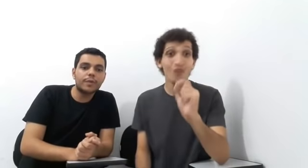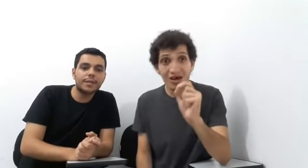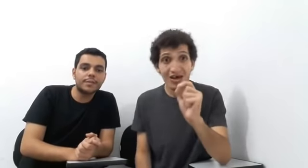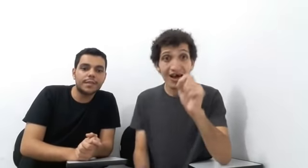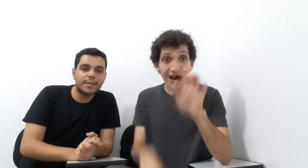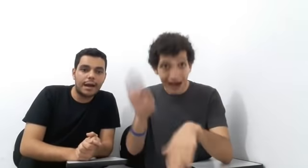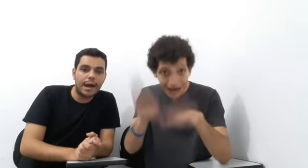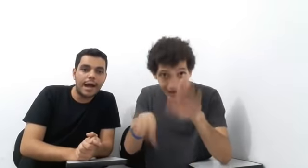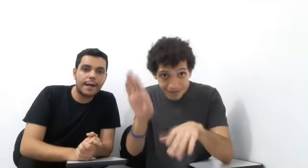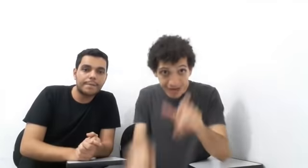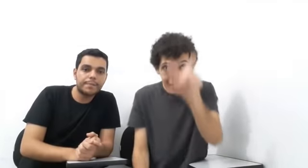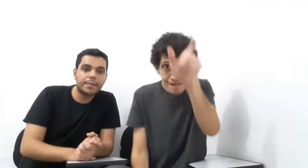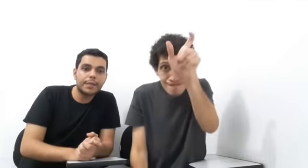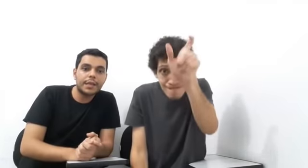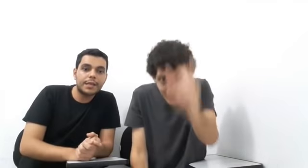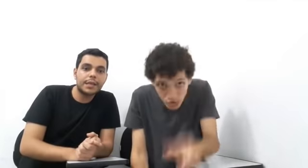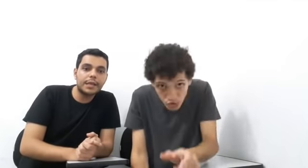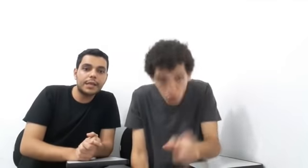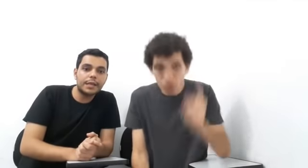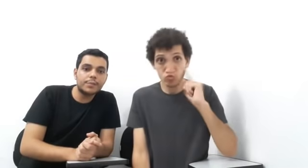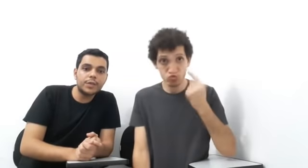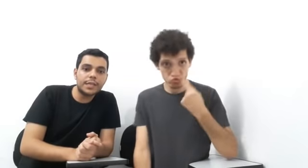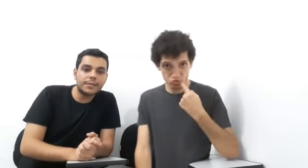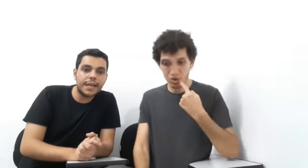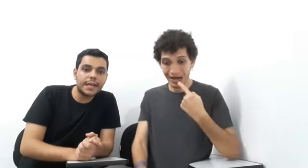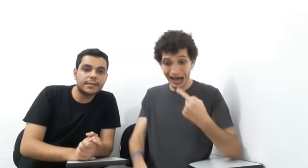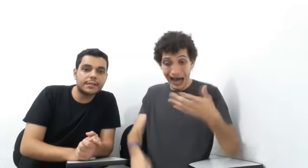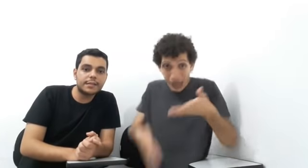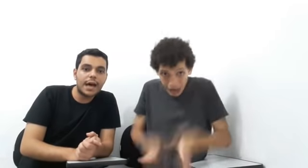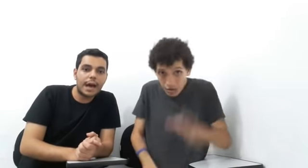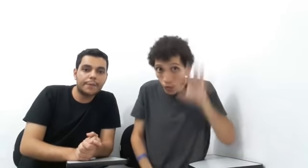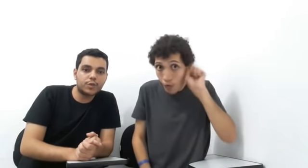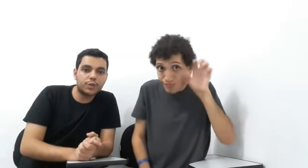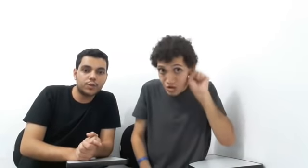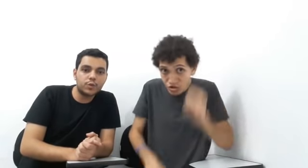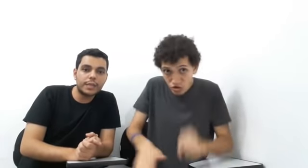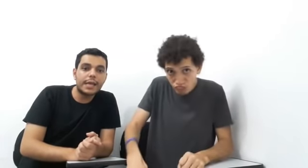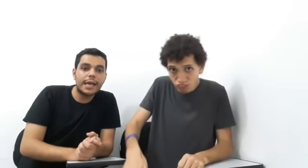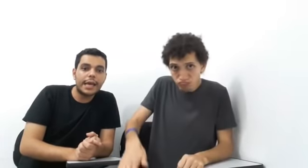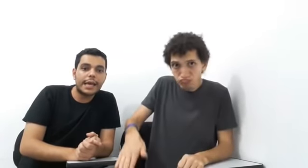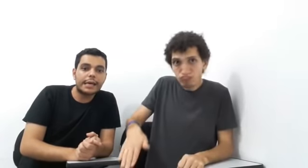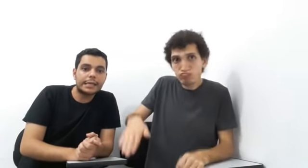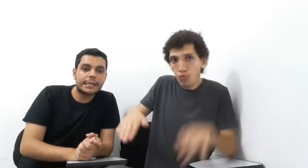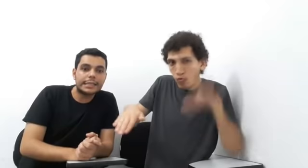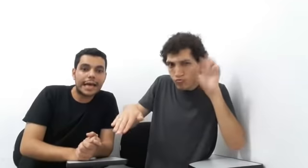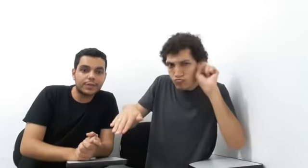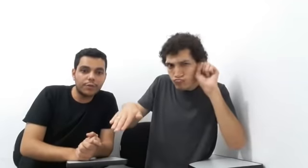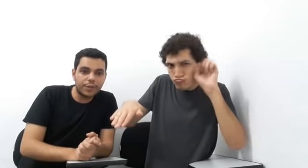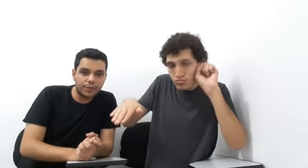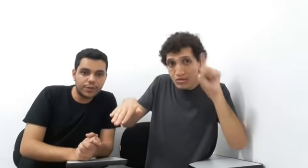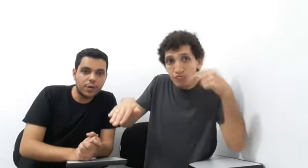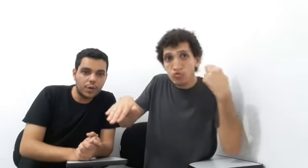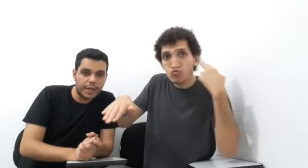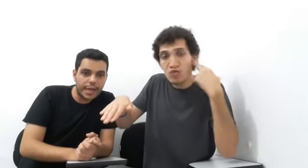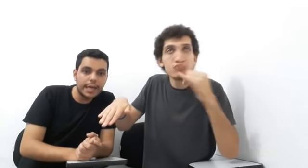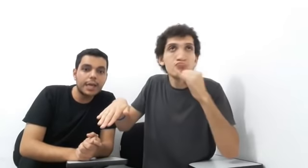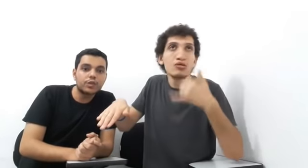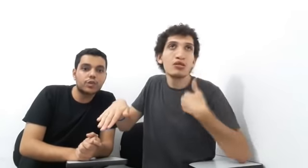podemos destacar que muitas vezes a pessoa surda, ela nasce ouvinte, ok? Só